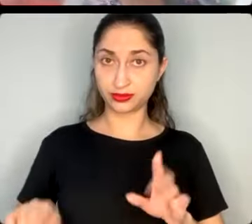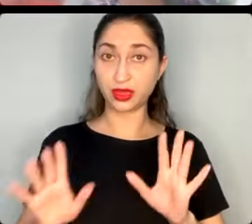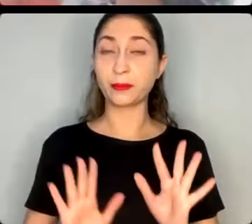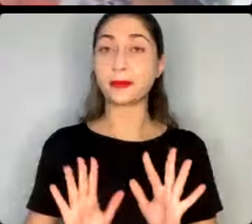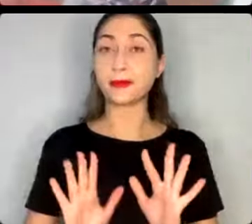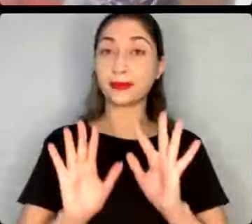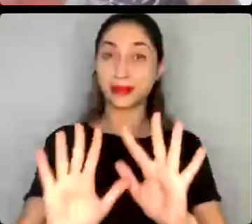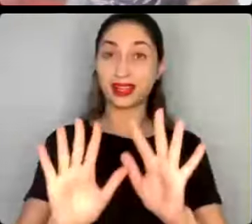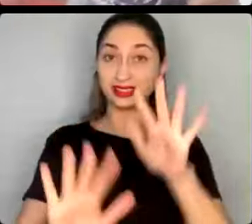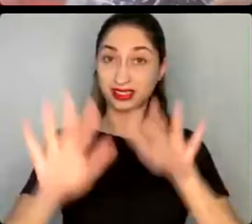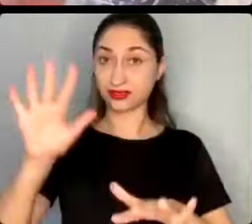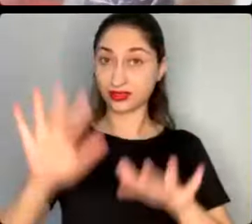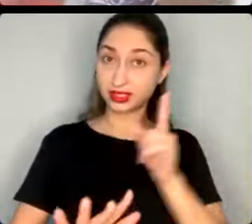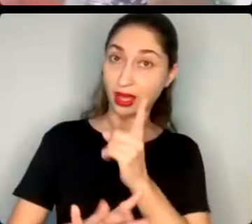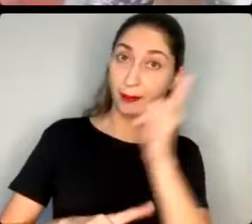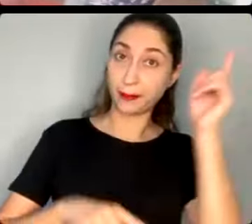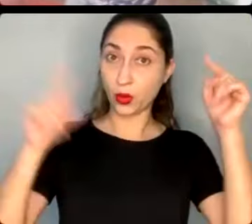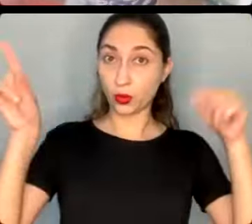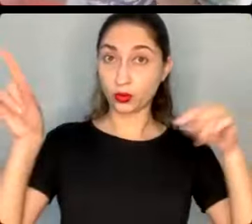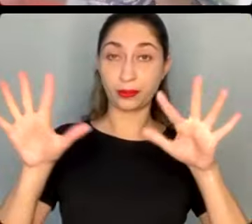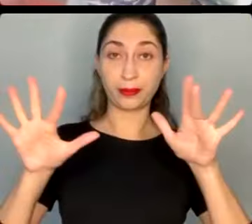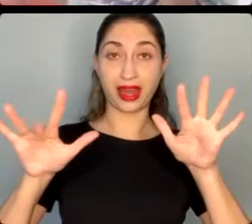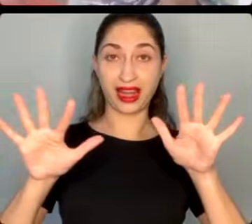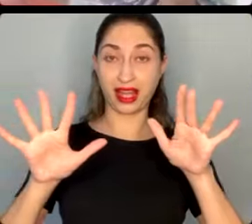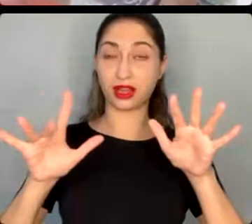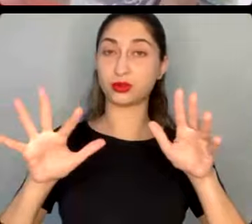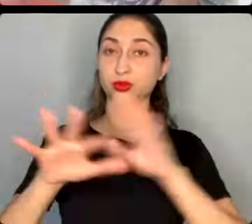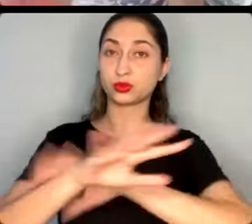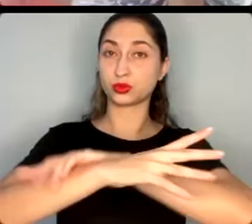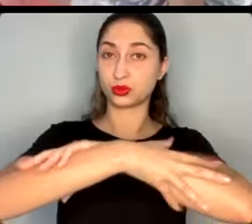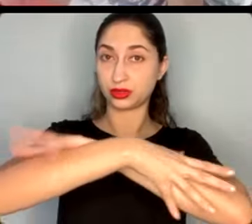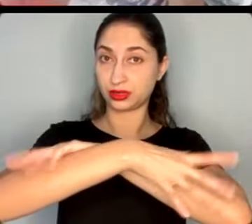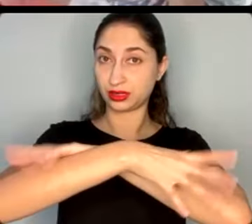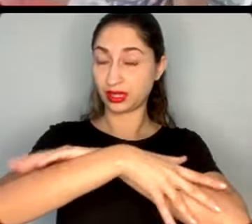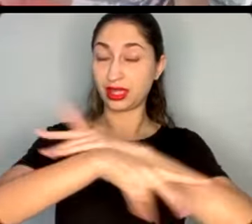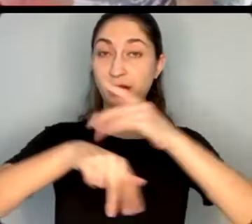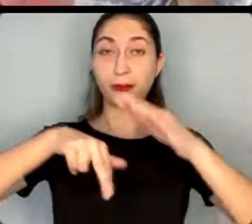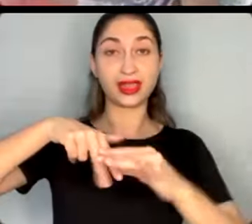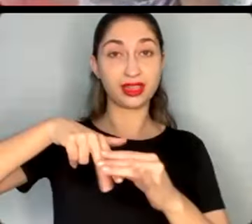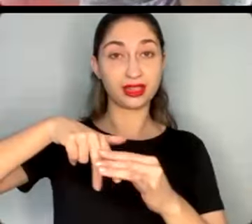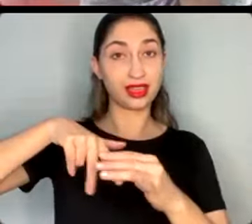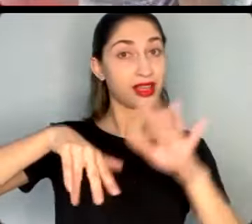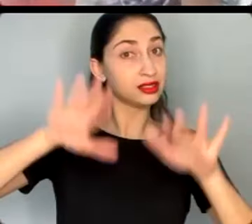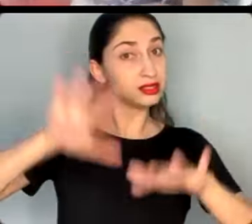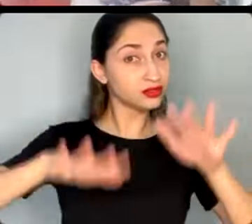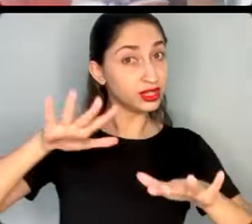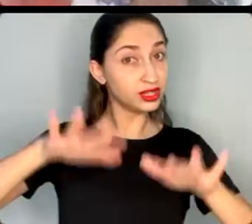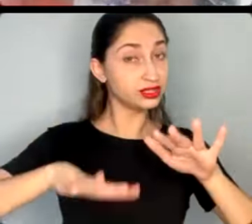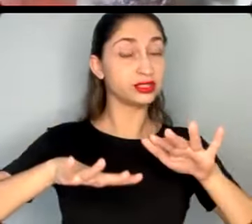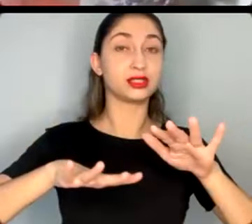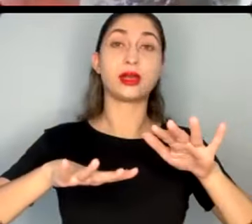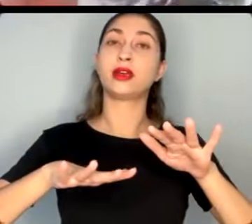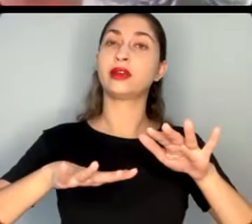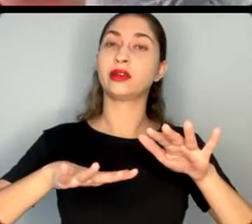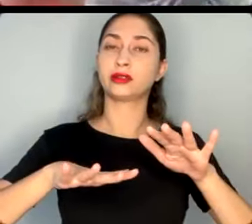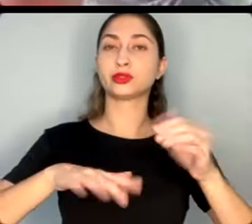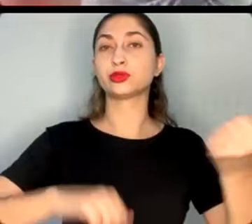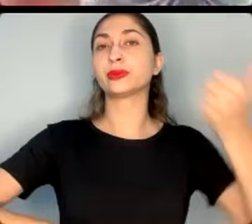vezes, as pontas, braços e pernas roubem a cena do nosso centro. Então, a gente